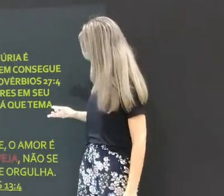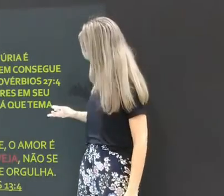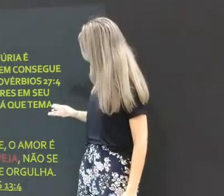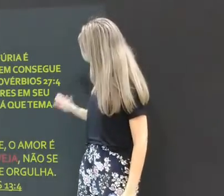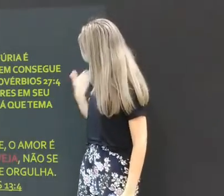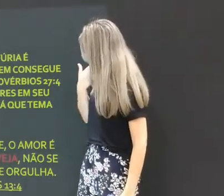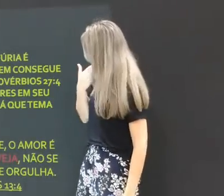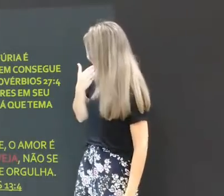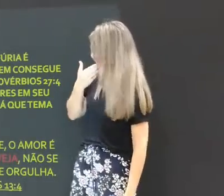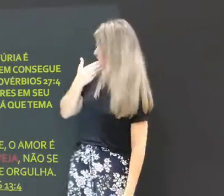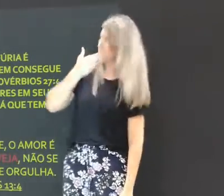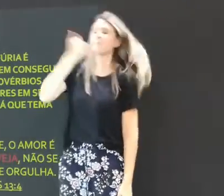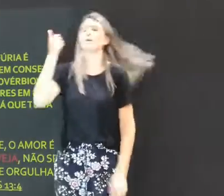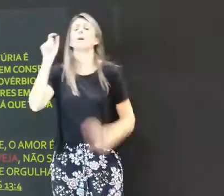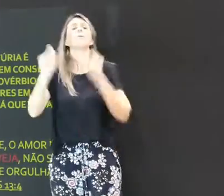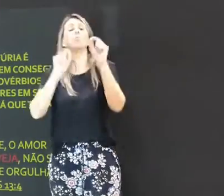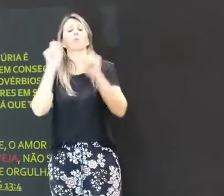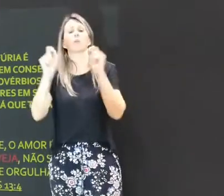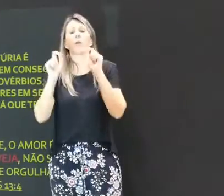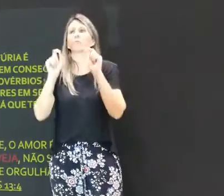não podemos ter inveja. Melhor